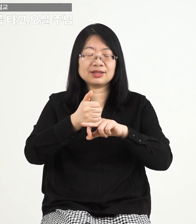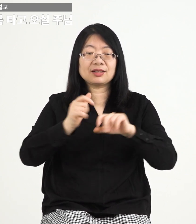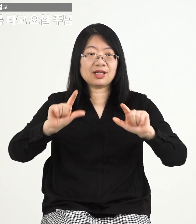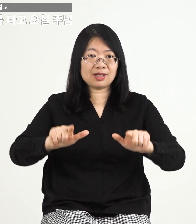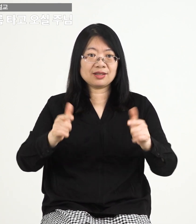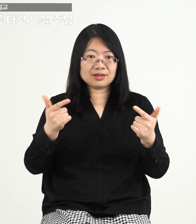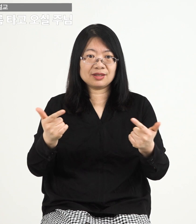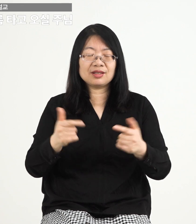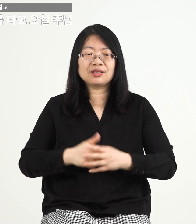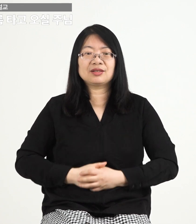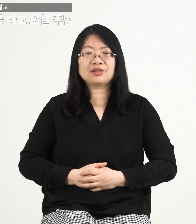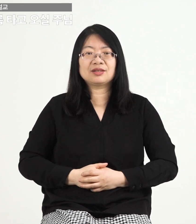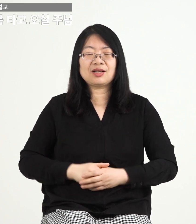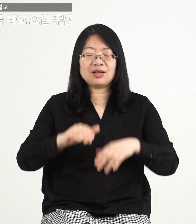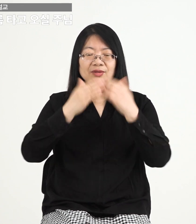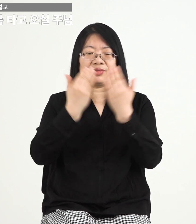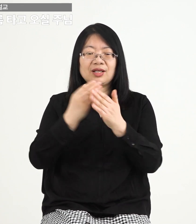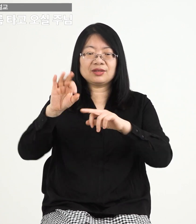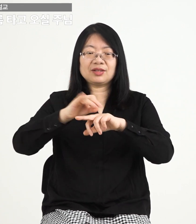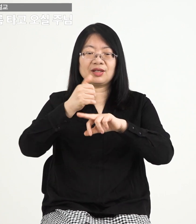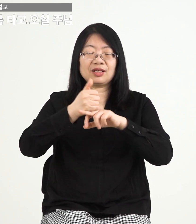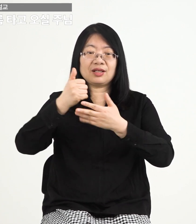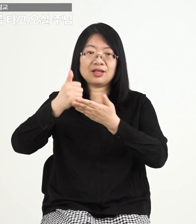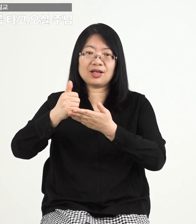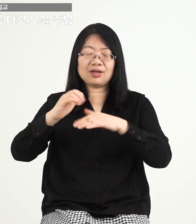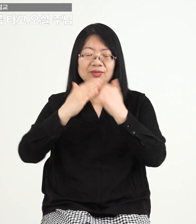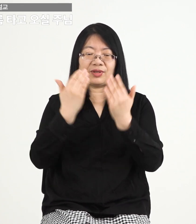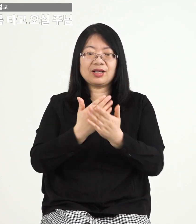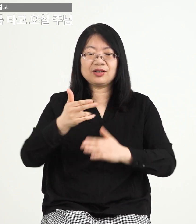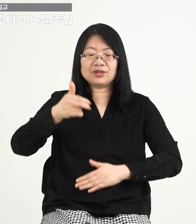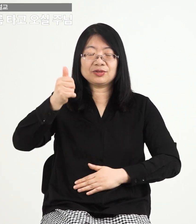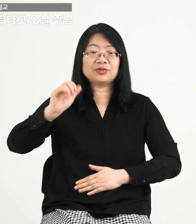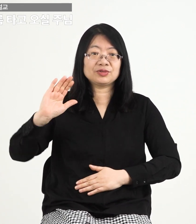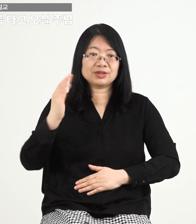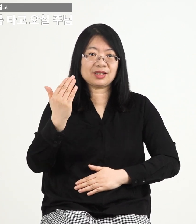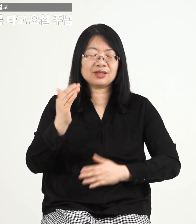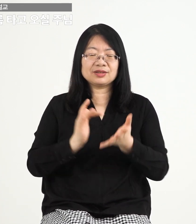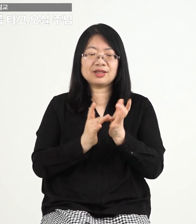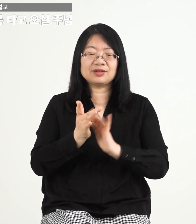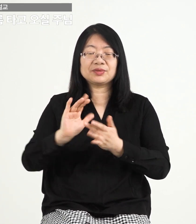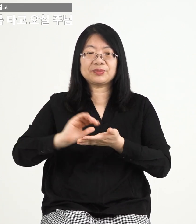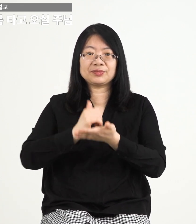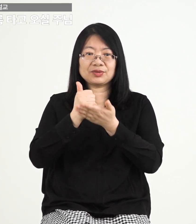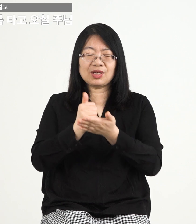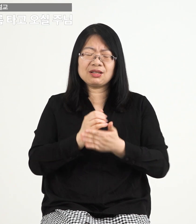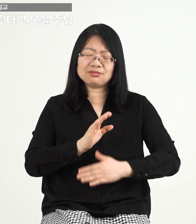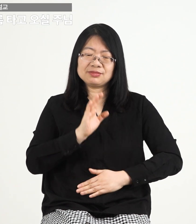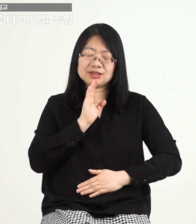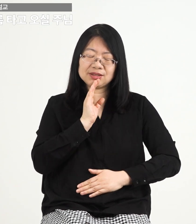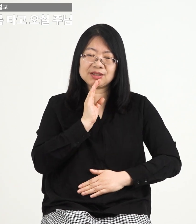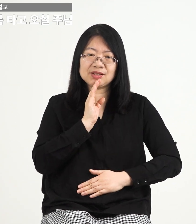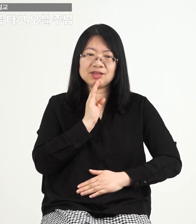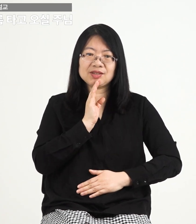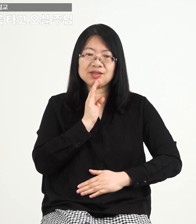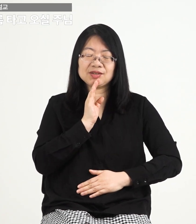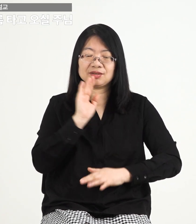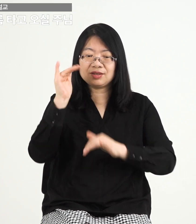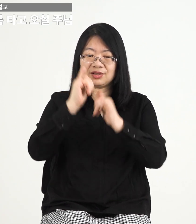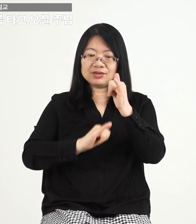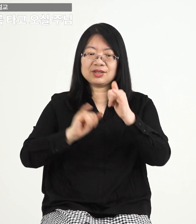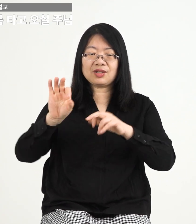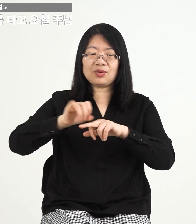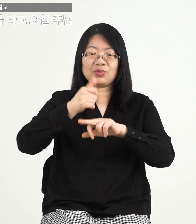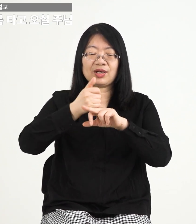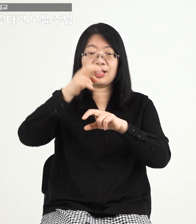아니다. 만왕의 왕, 만주의 주가 되시는 예수 그리스도가 진정한 역사의